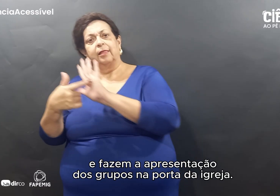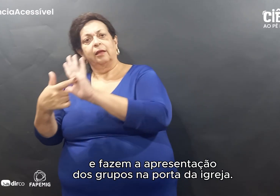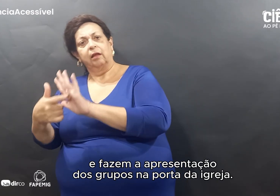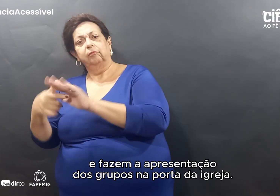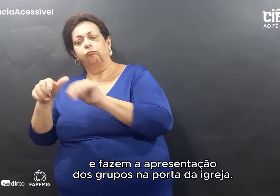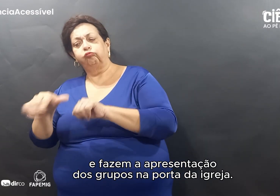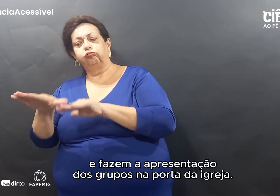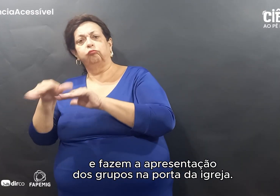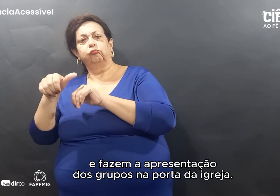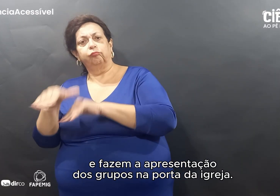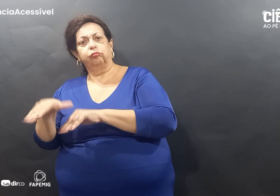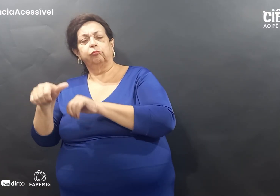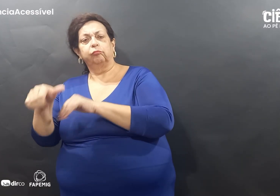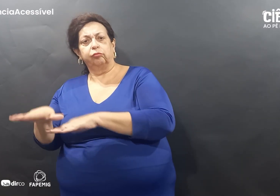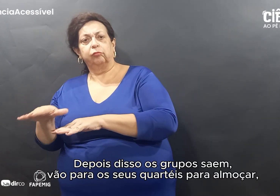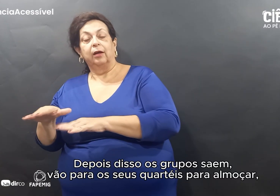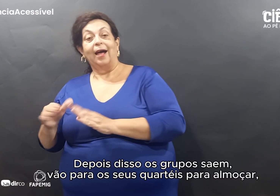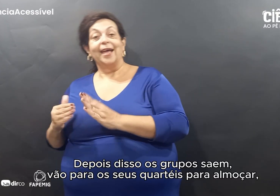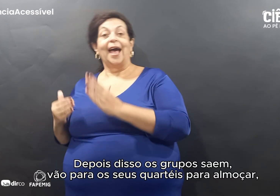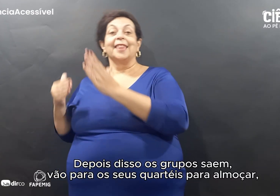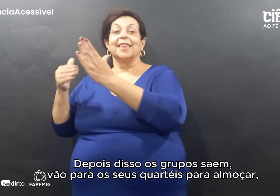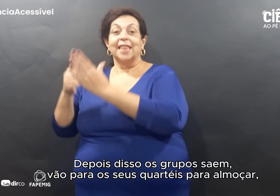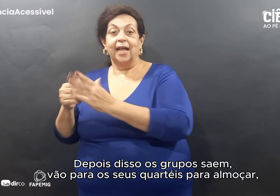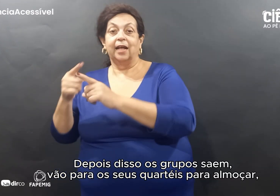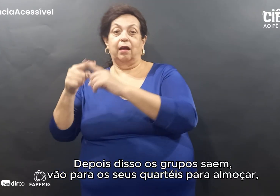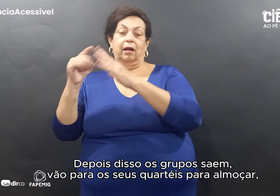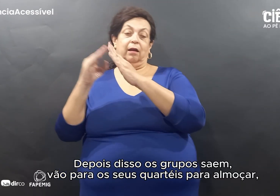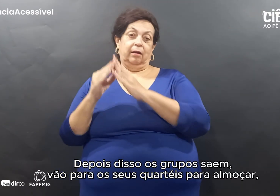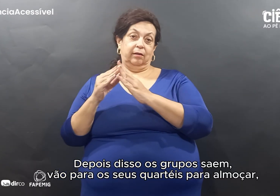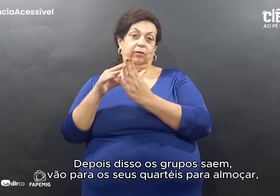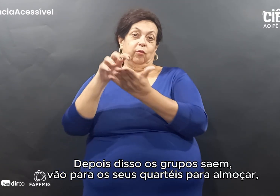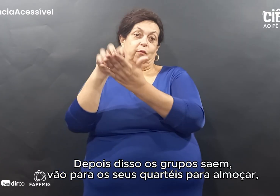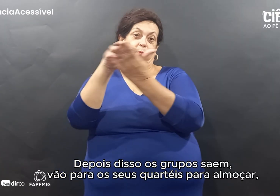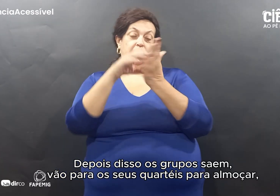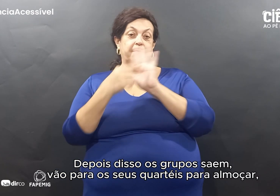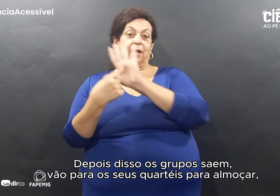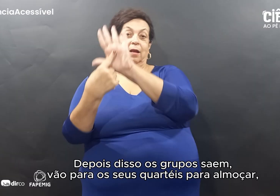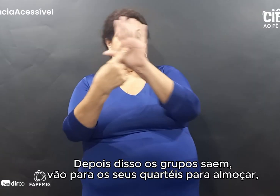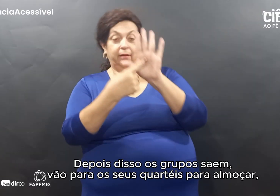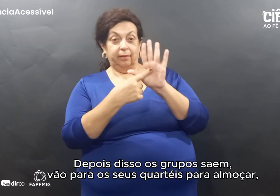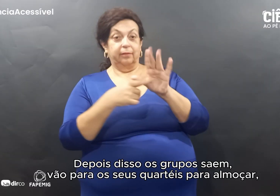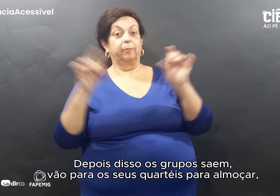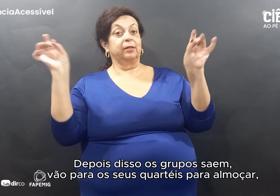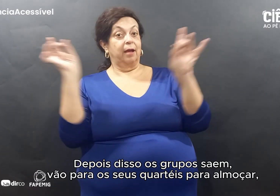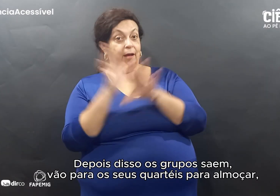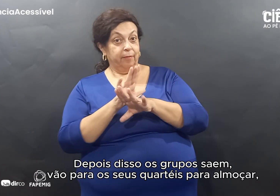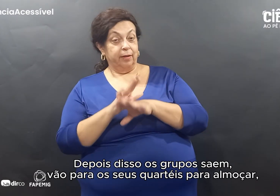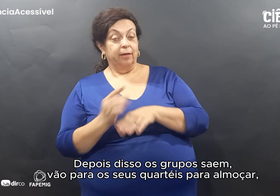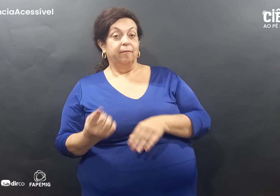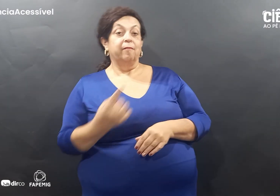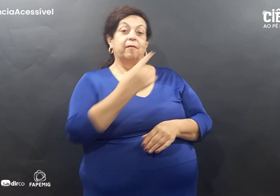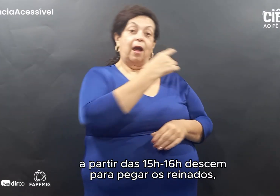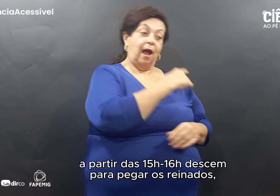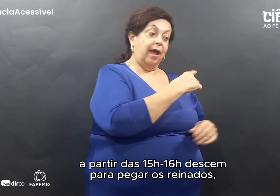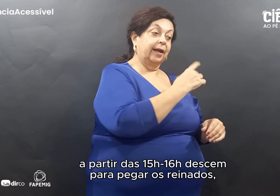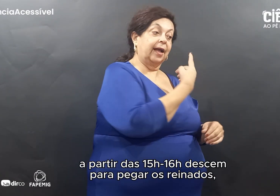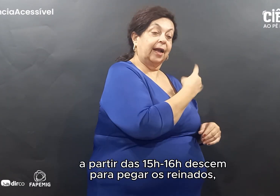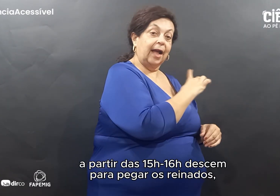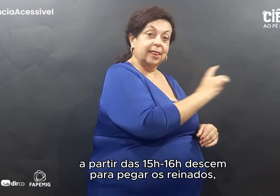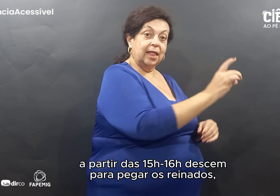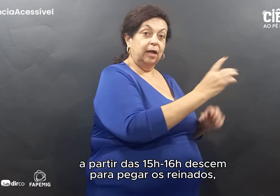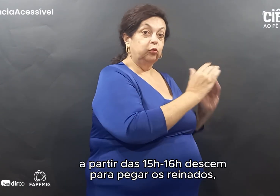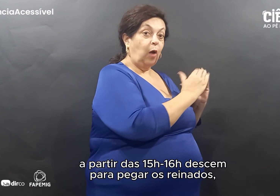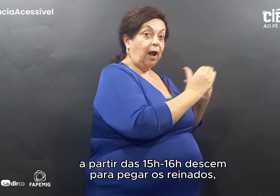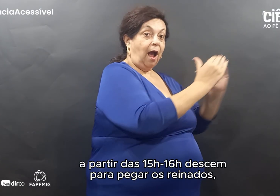grupos na porta da igreja. Depois disso, os grupos saem, vão para os seus quartéis para almoçar. A partir das